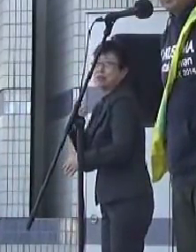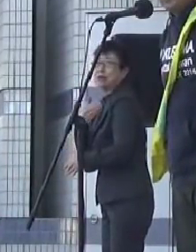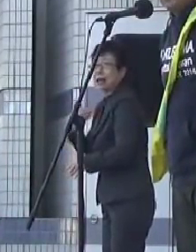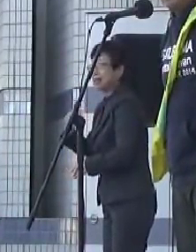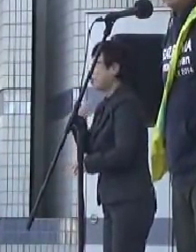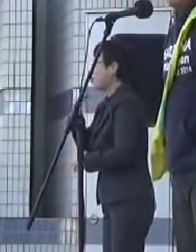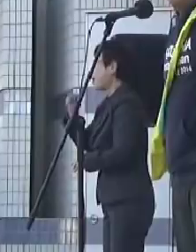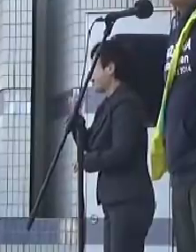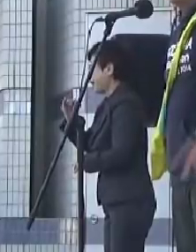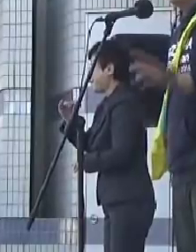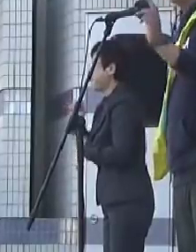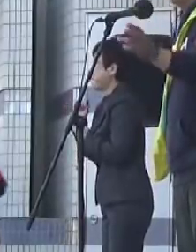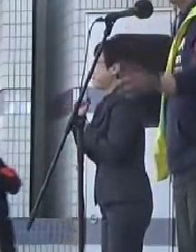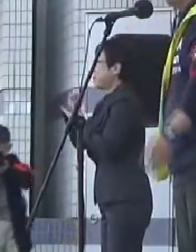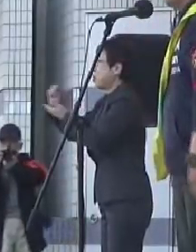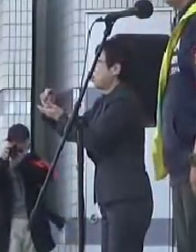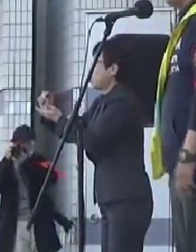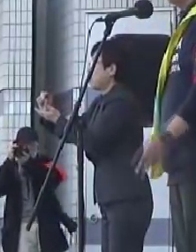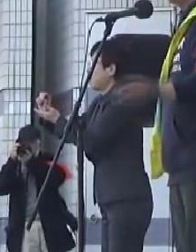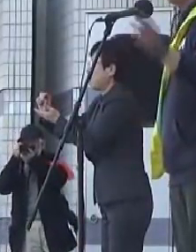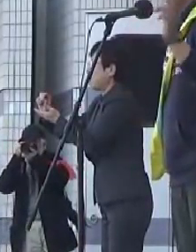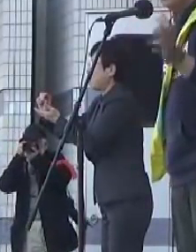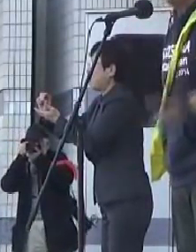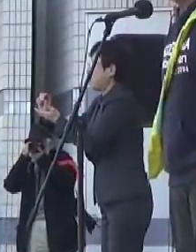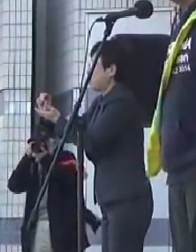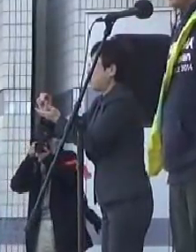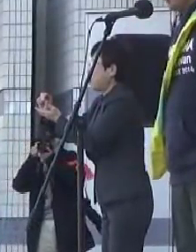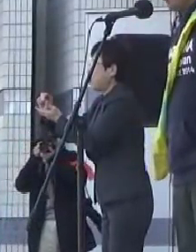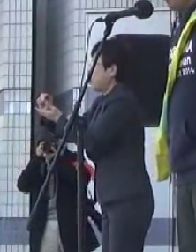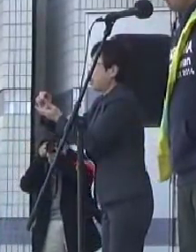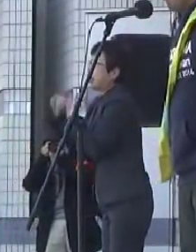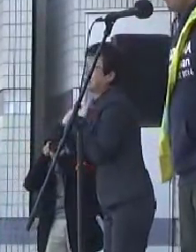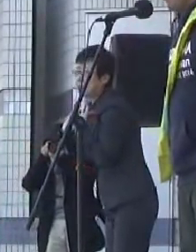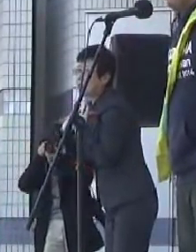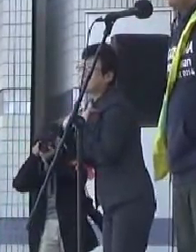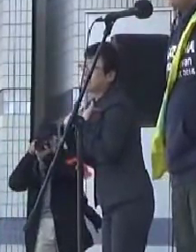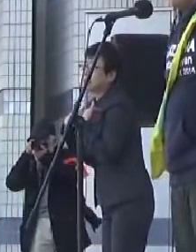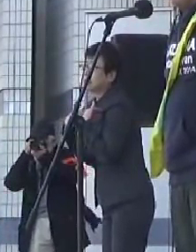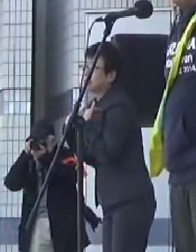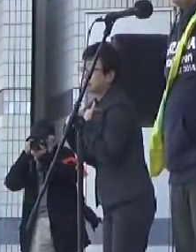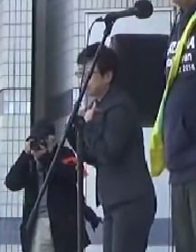ちの声が届かない限りは原発は動いちゃいます。